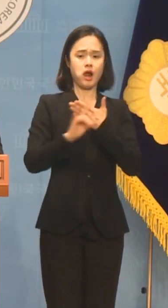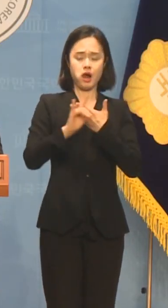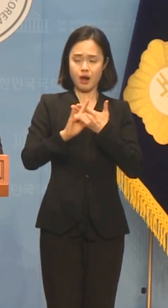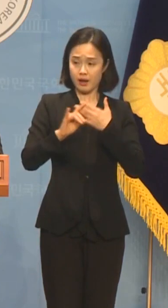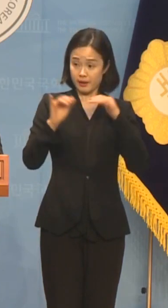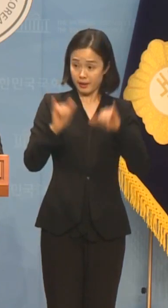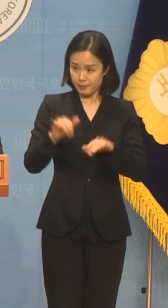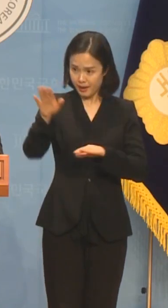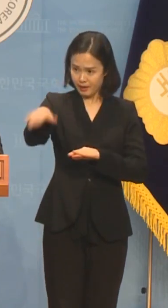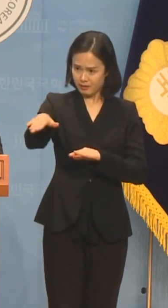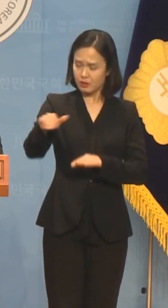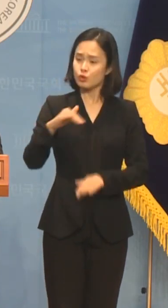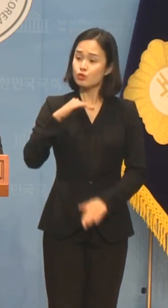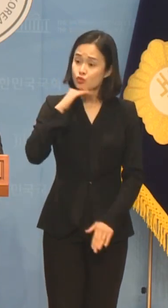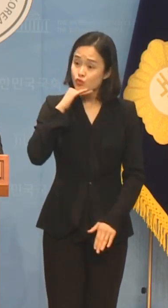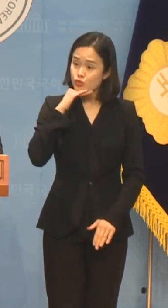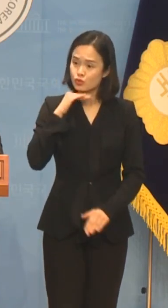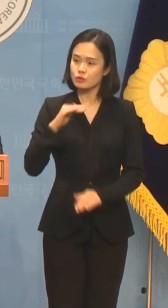옮겨보겠습니다.